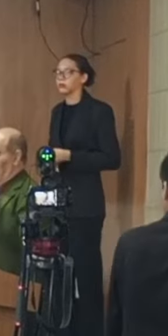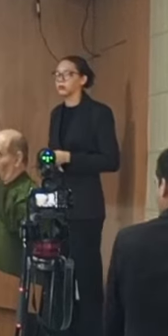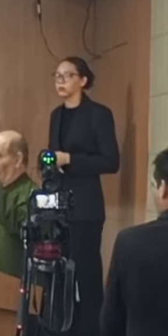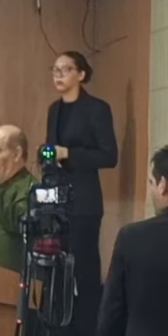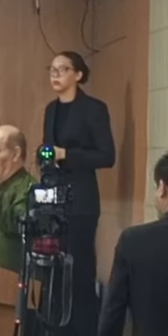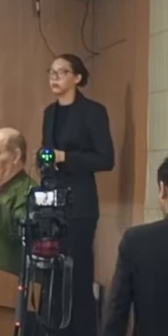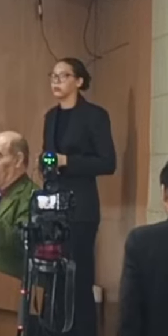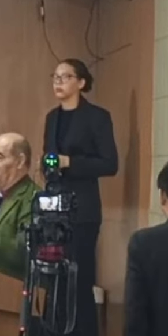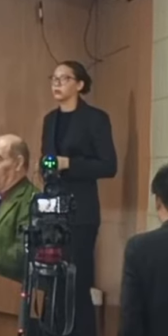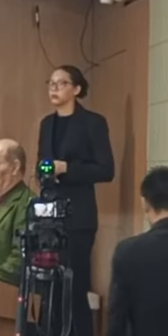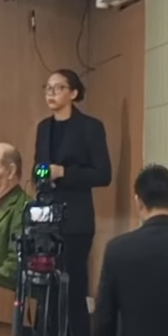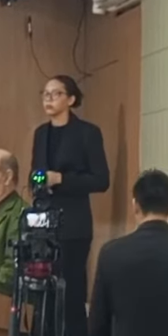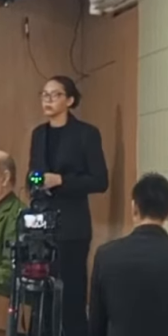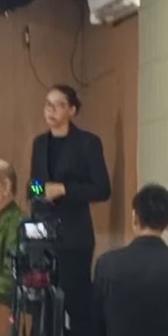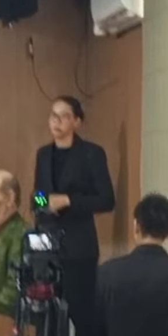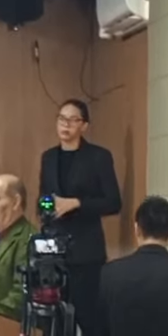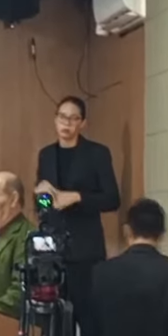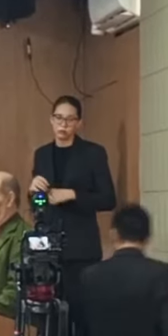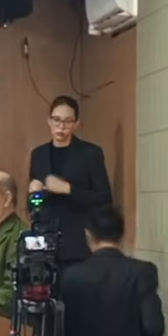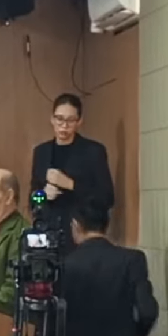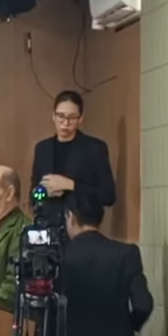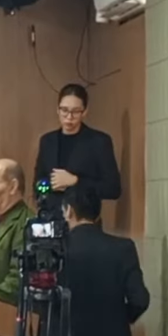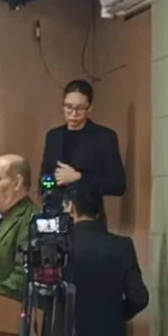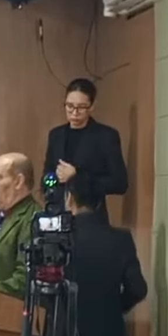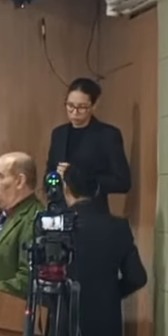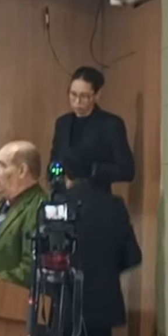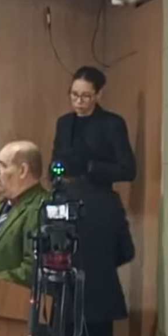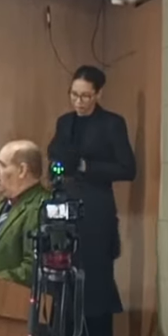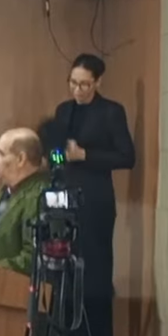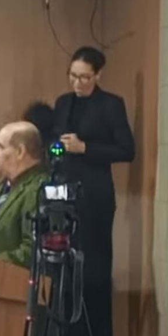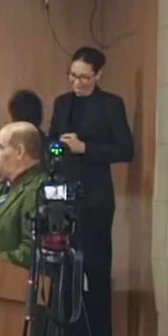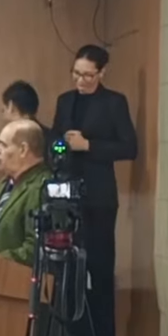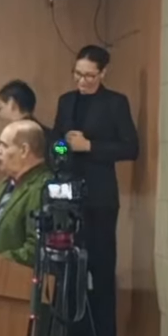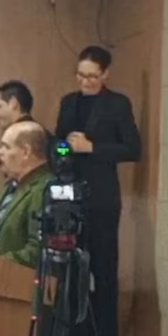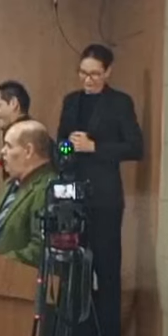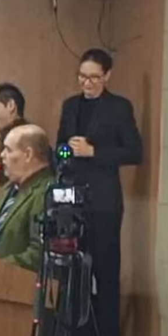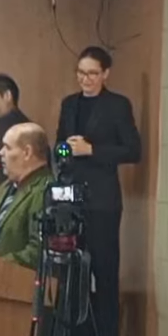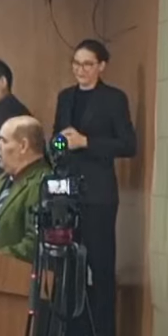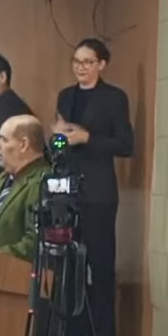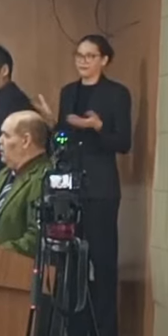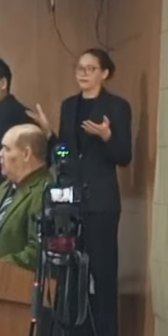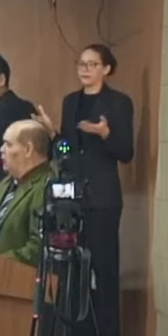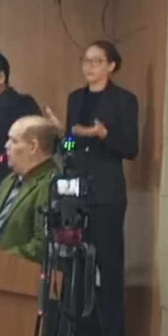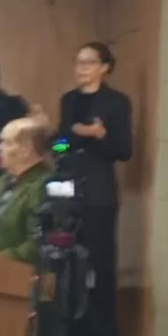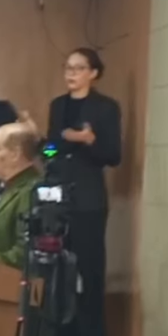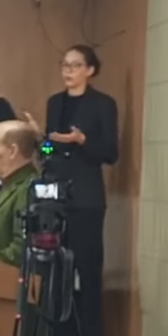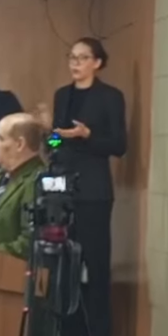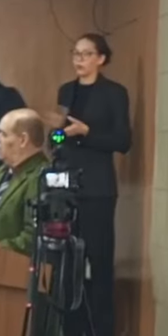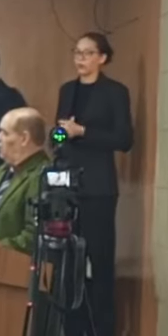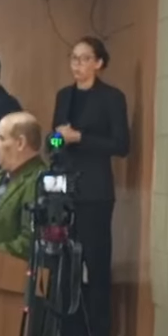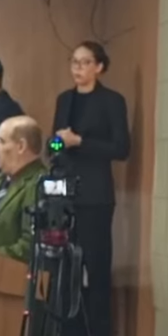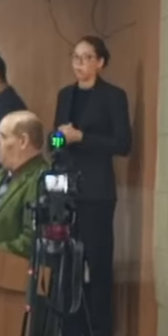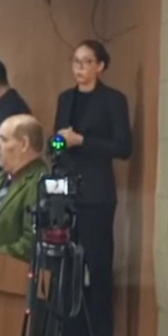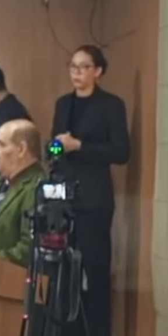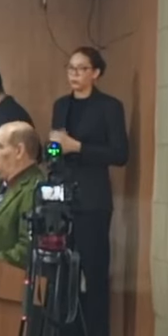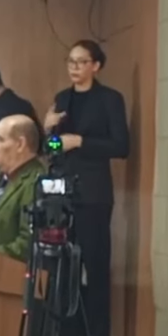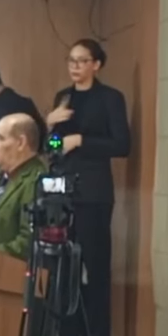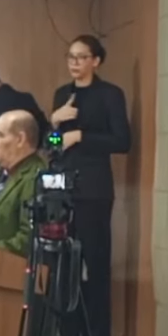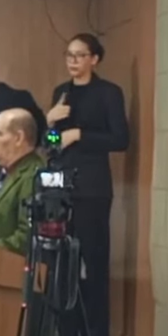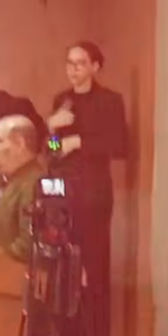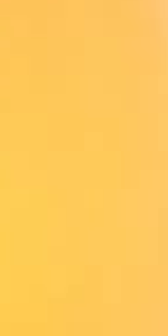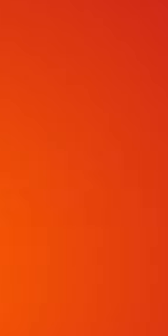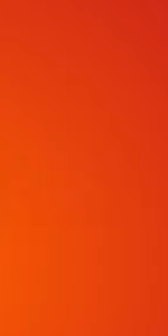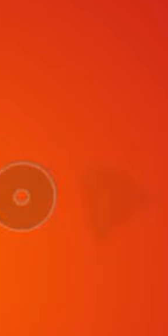Do ano que vem. É. Agora, como eu tenho também